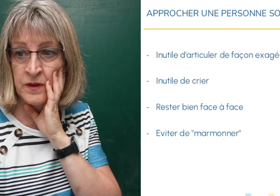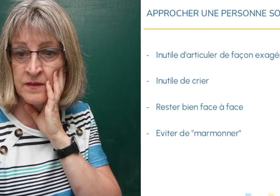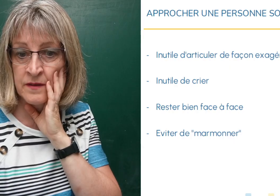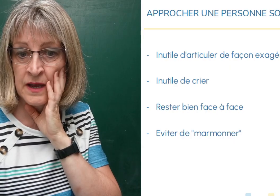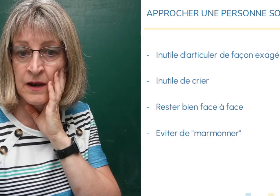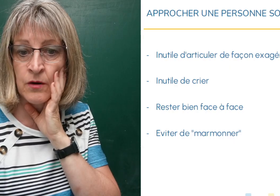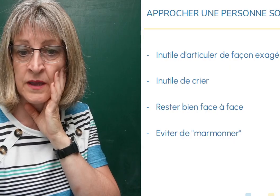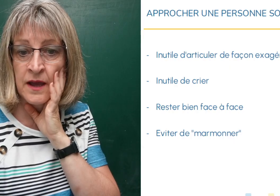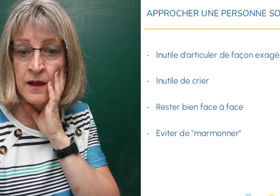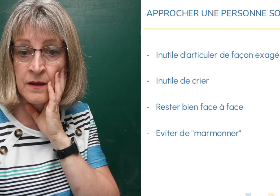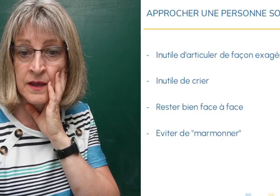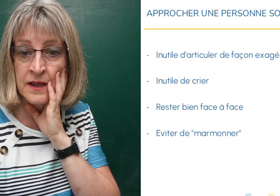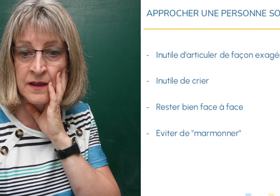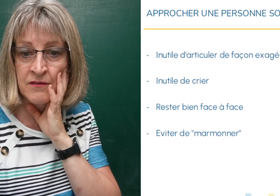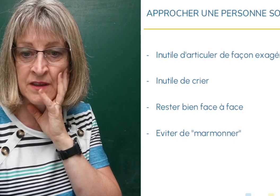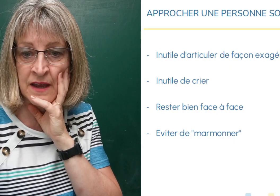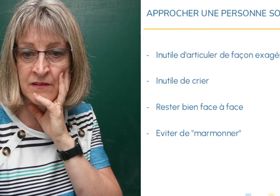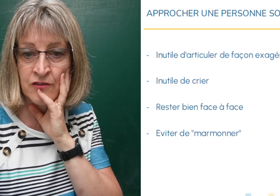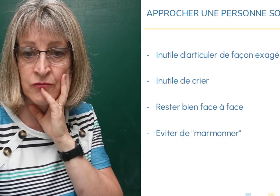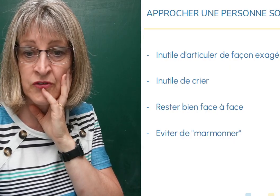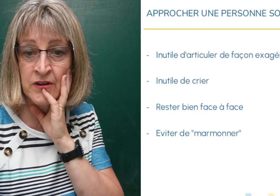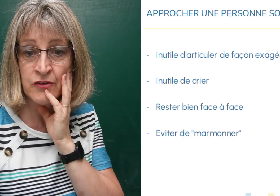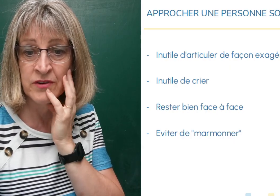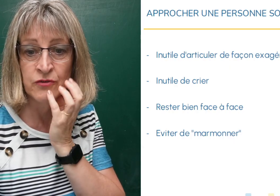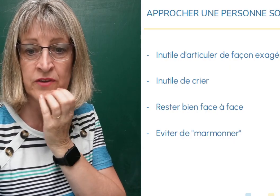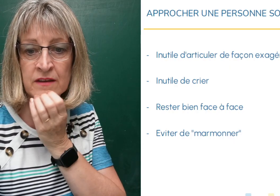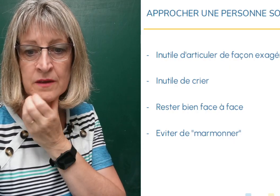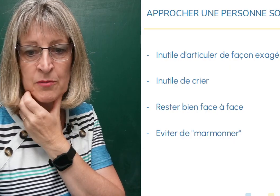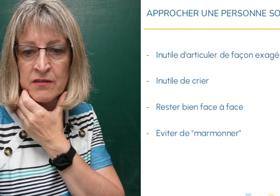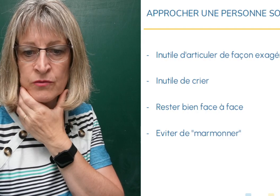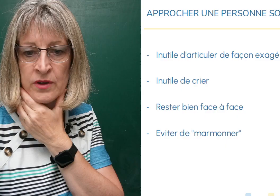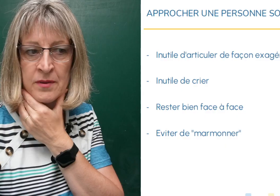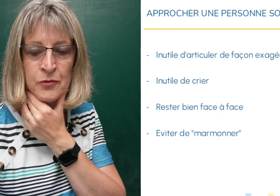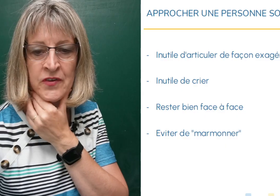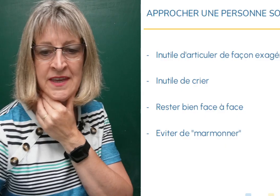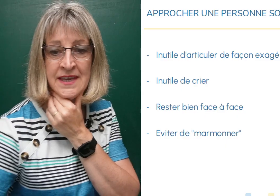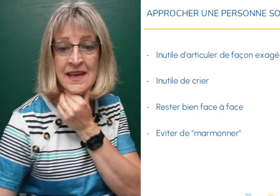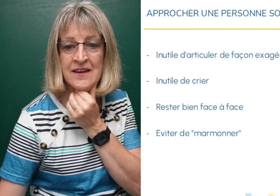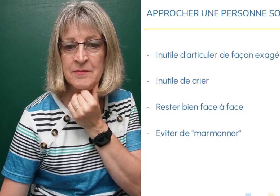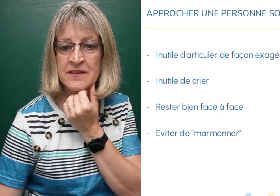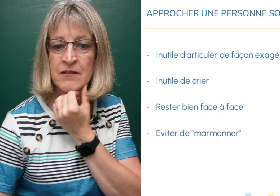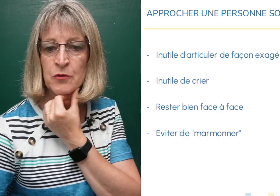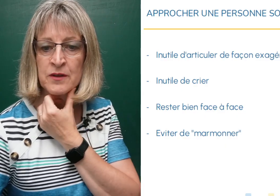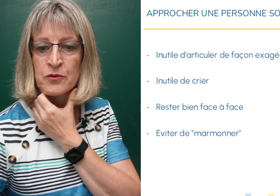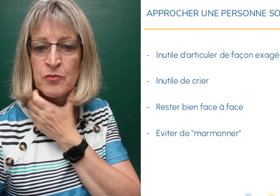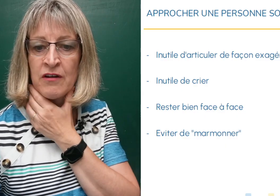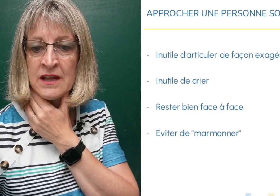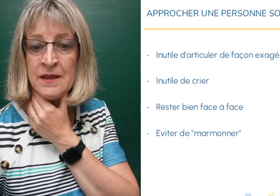Ensuite, alors, il y a quelqu'un qui vient d'arriver. Je viens juste d'arriver, mais bienvenue, il n'y a pas de souci. J'aimerais savoir combien de temps pour avoir des